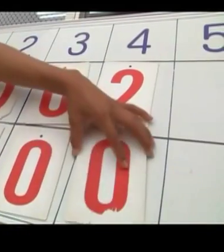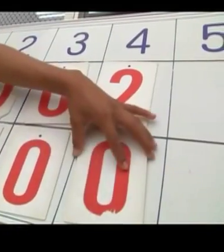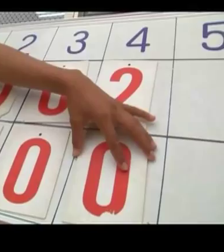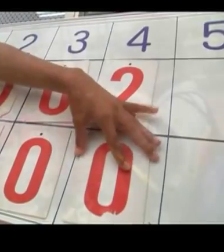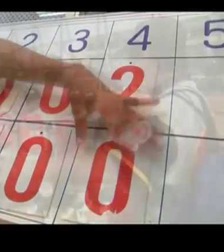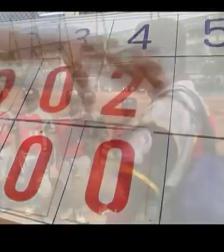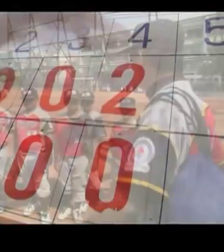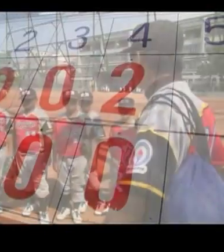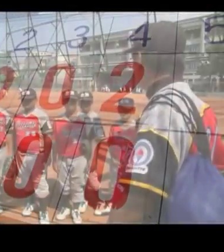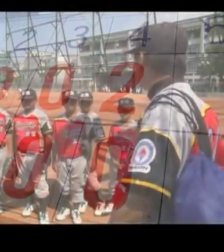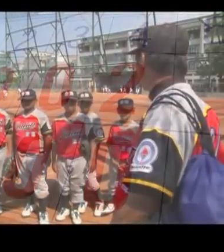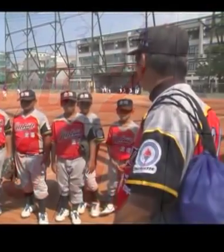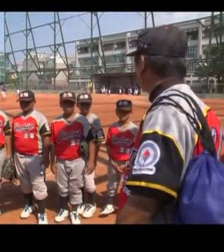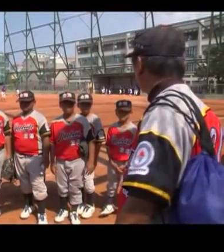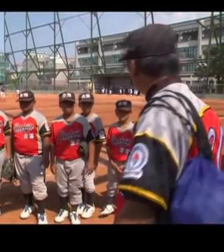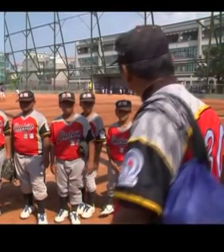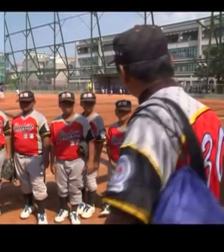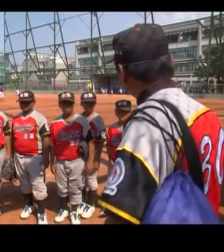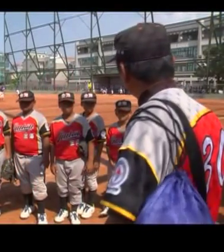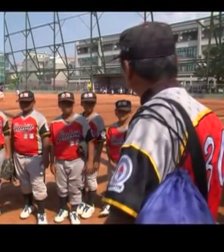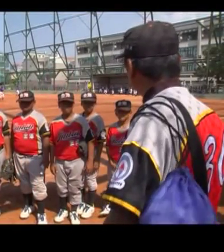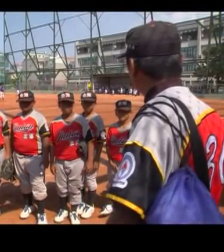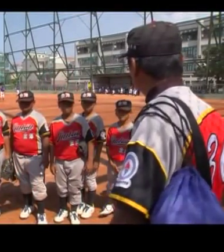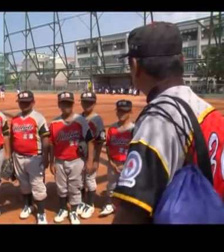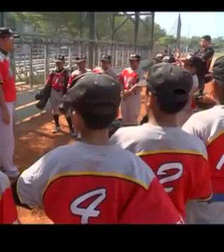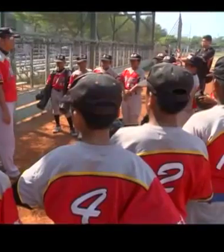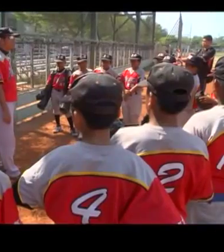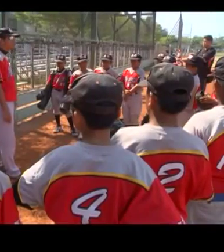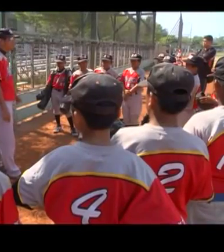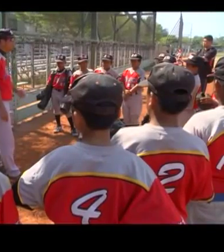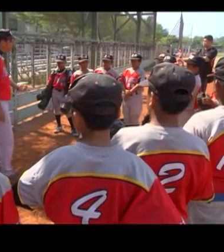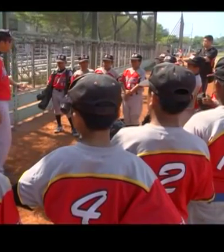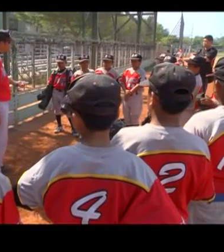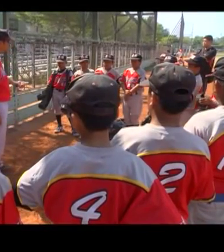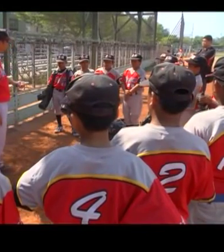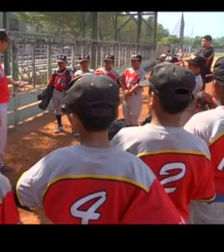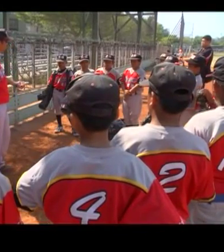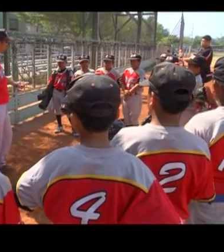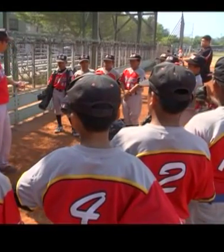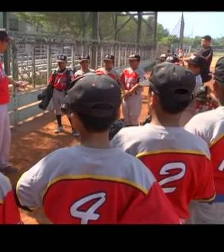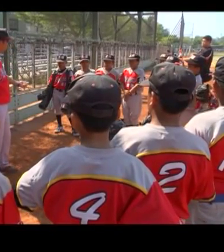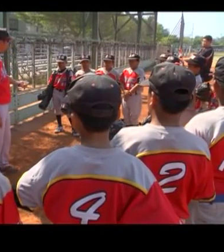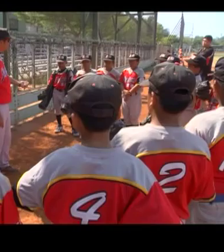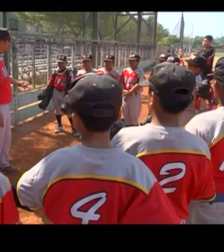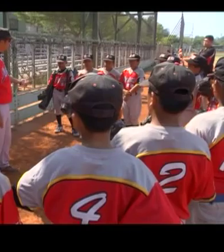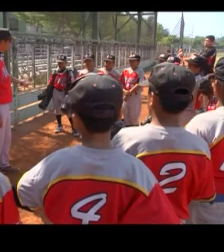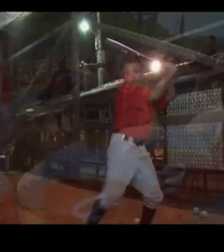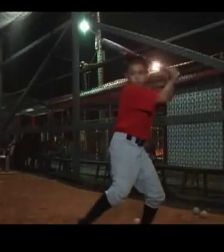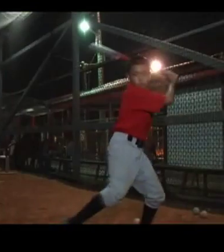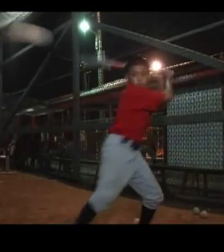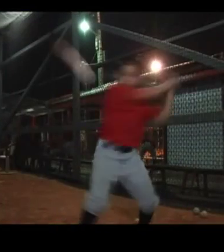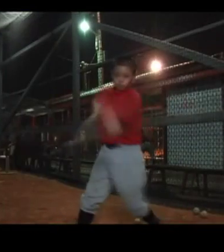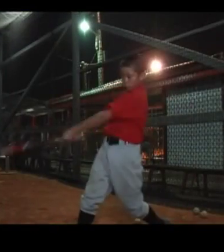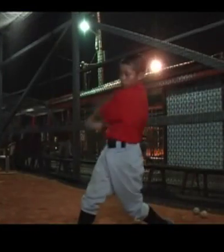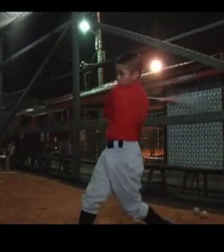斗志要靠什么？靠你自己。你愿意不去拼吧？技术不够可以练，体能不好可以练。